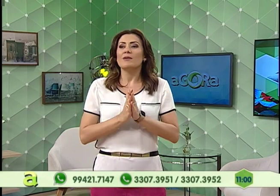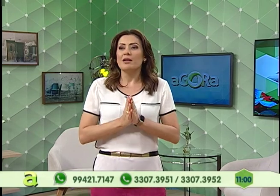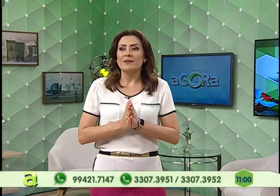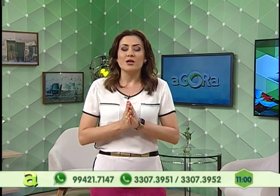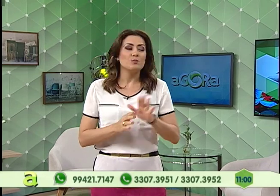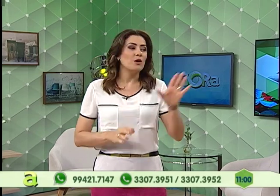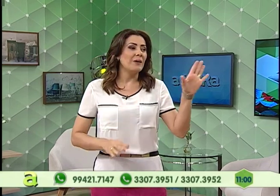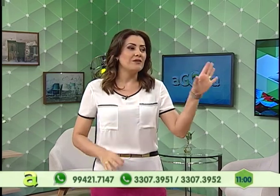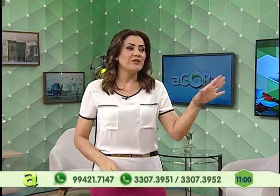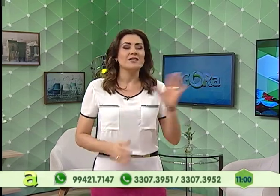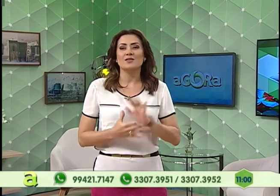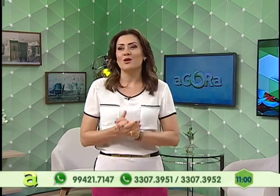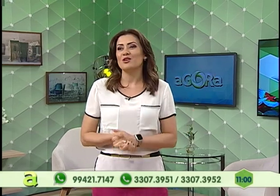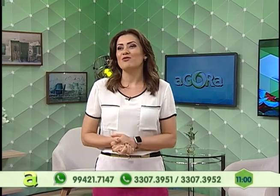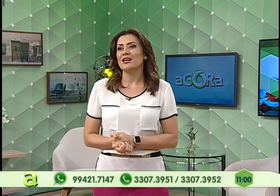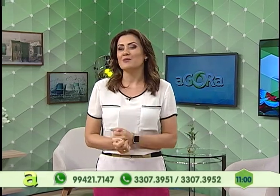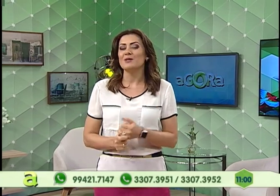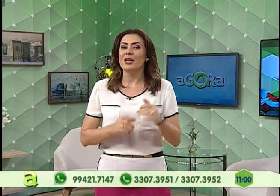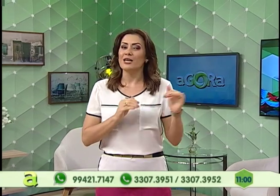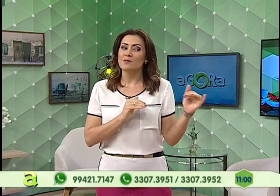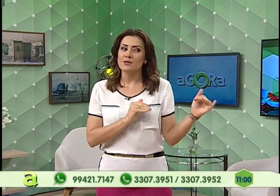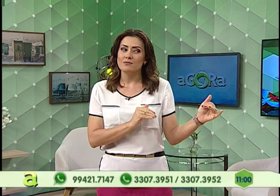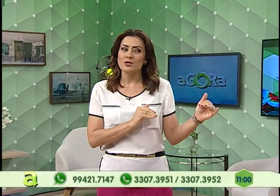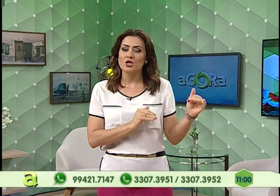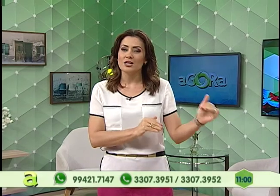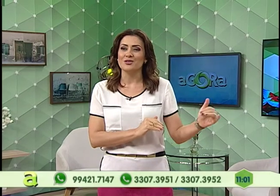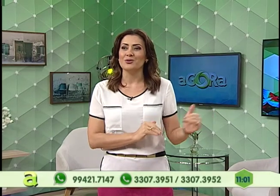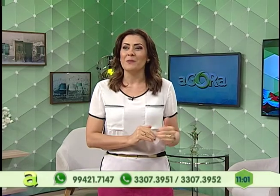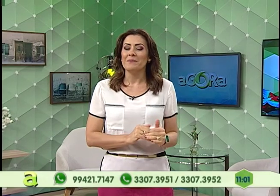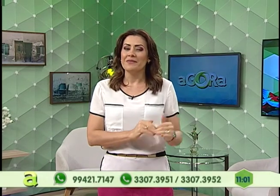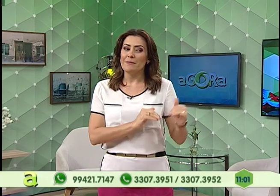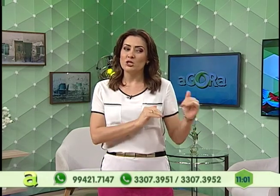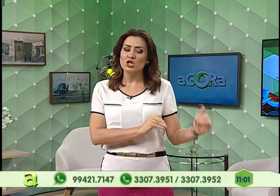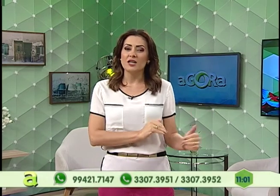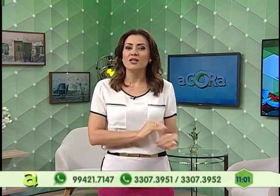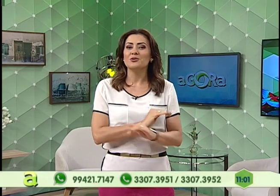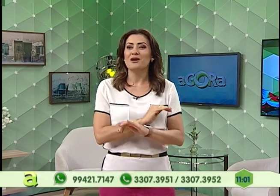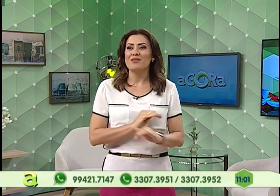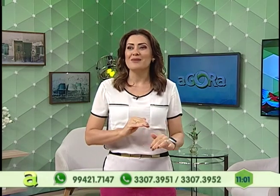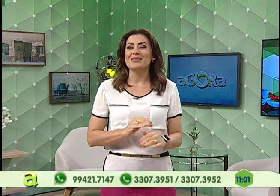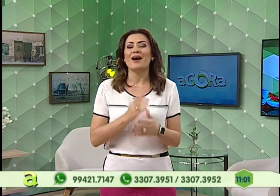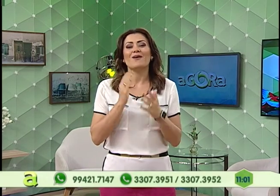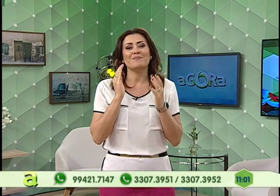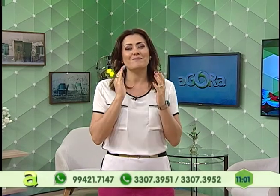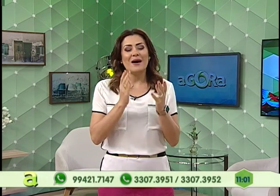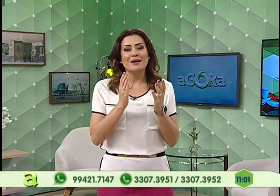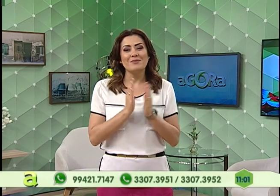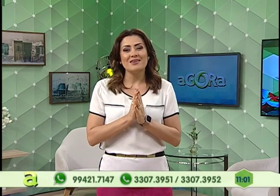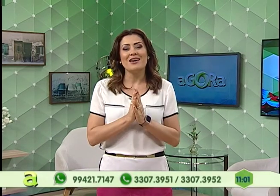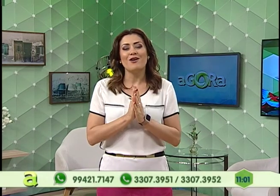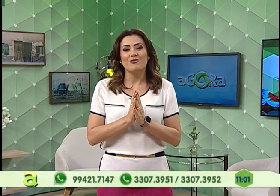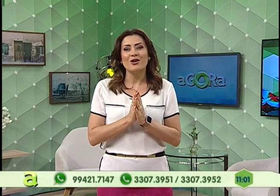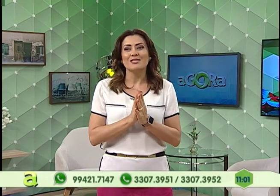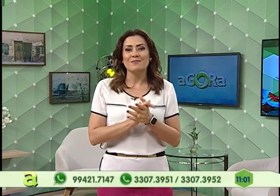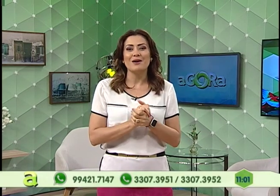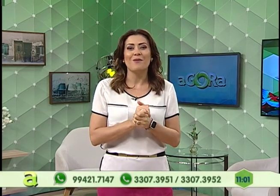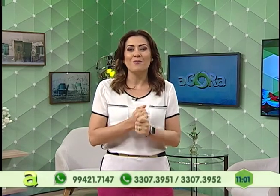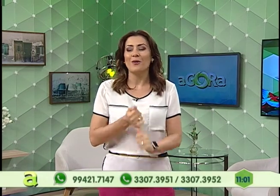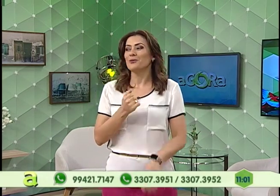mandar um pedaço de bolo pra Ivan Assime, que Ivan Assime tá aqui me tirando. Tá me tirando, não vai mandar. Agora, para mim, eu vou receber um bolo,